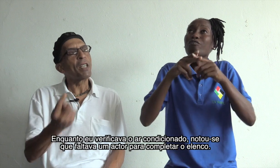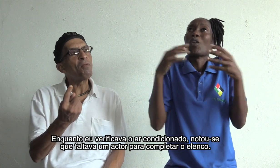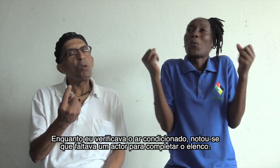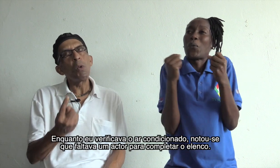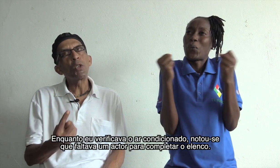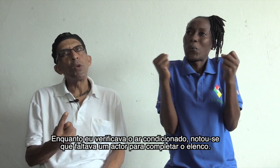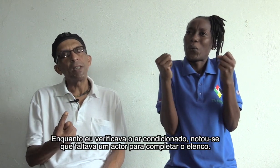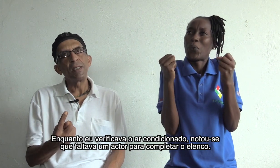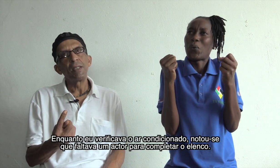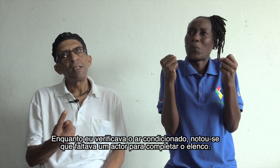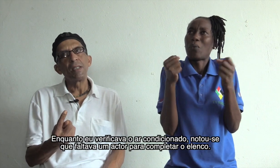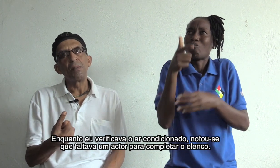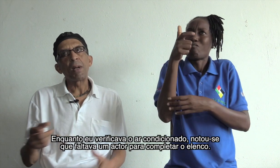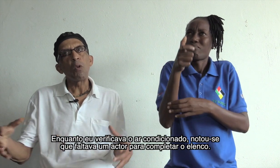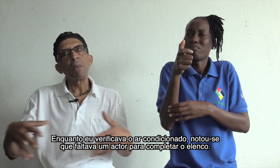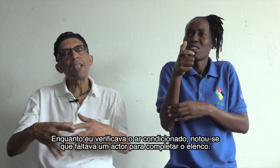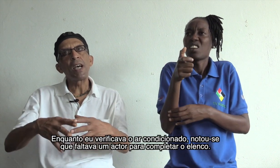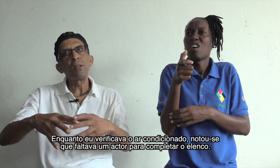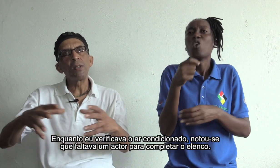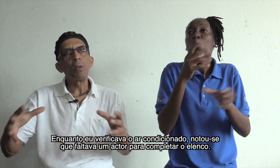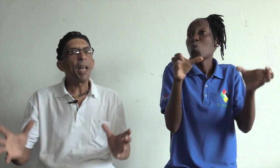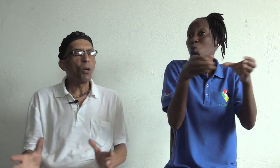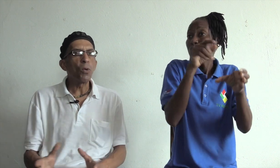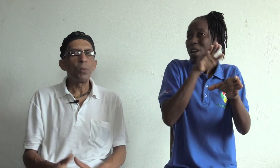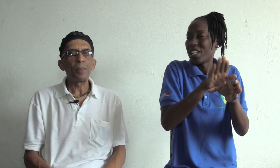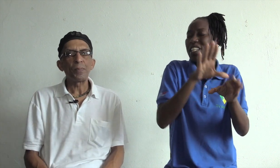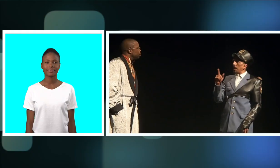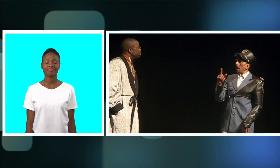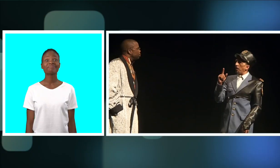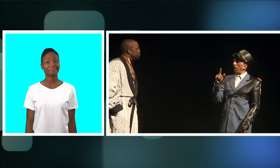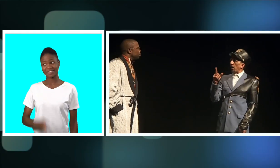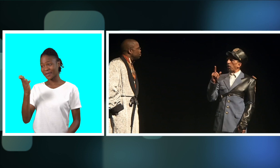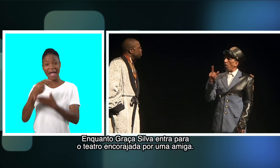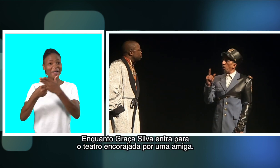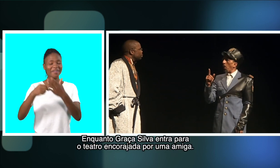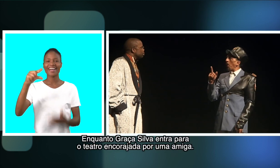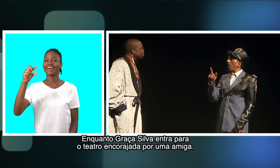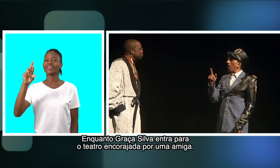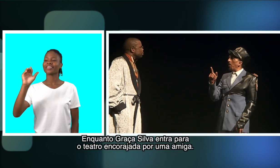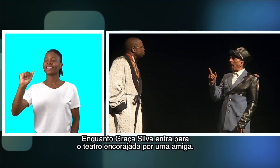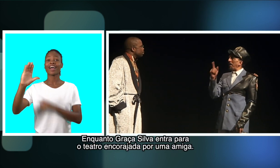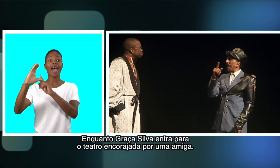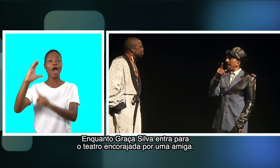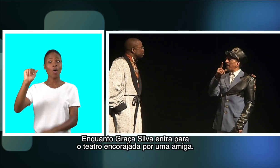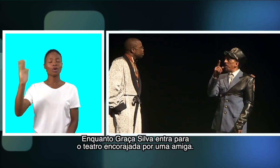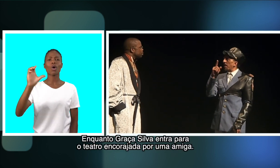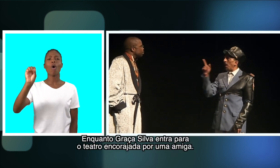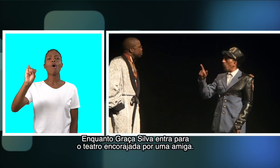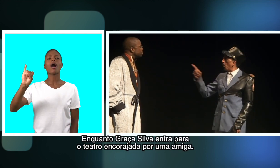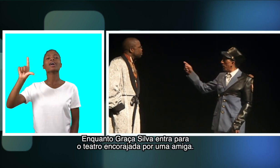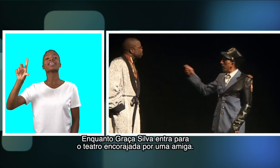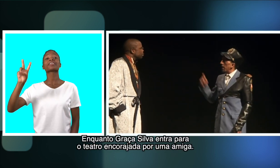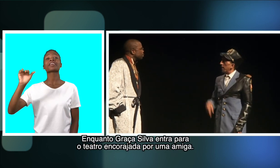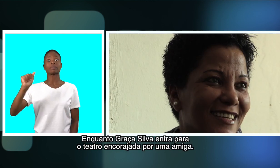Faltava um ator para completar o elenco. Enquanto Graça Silva